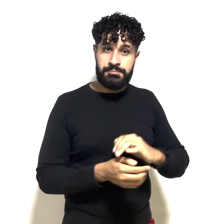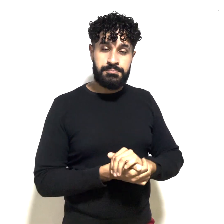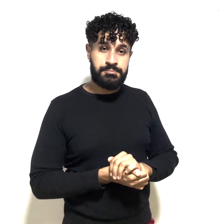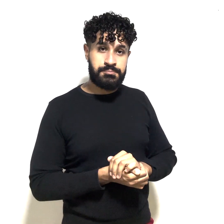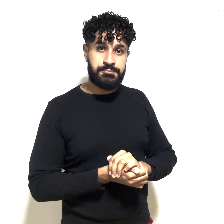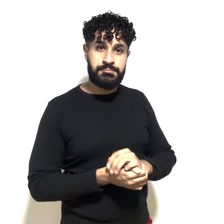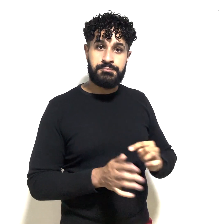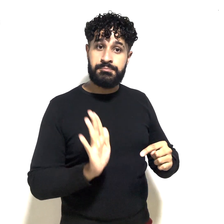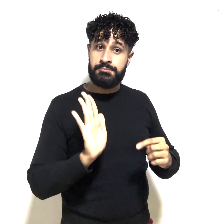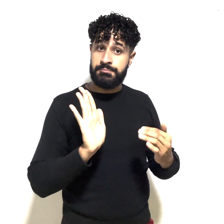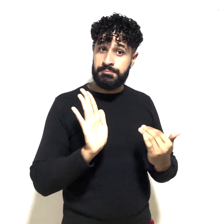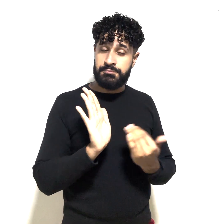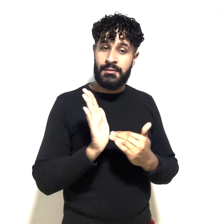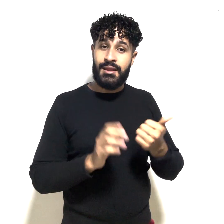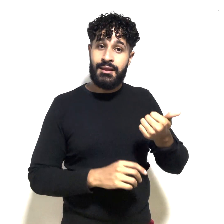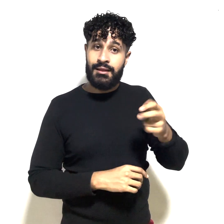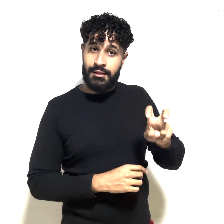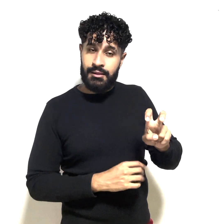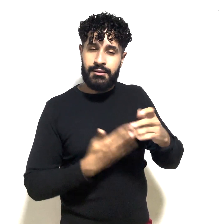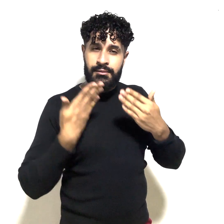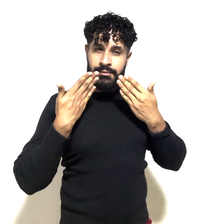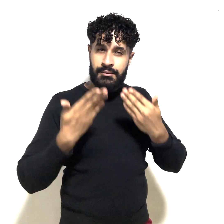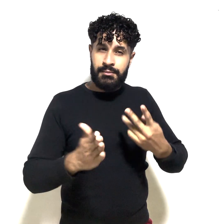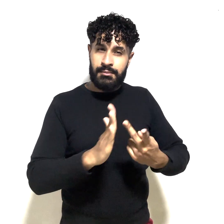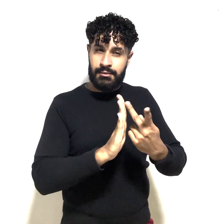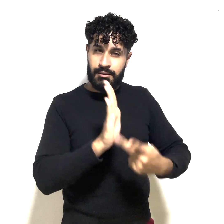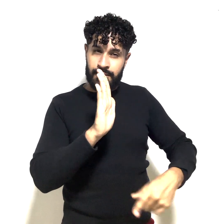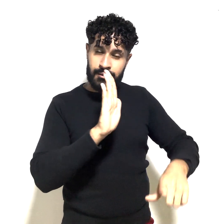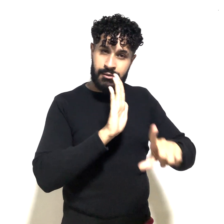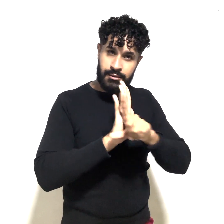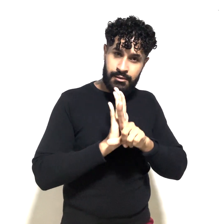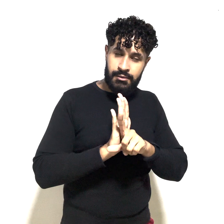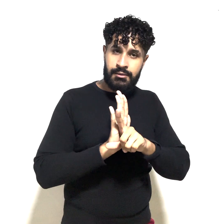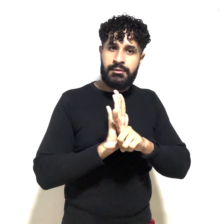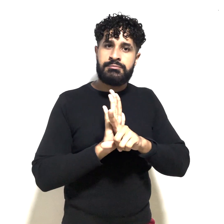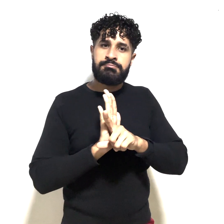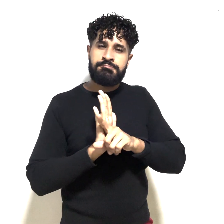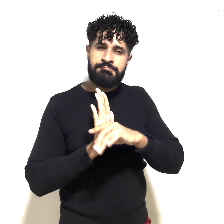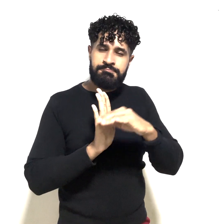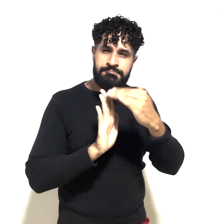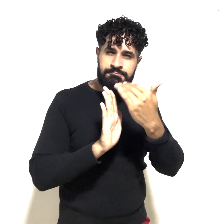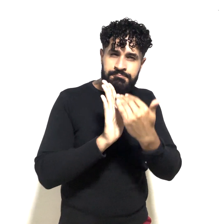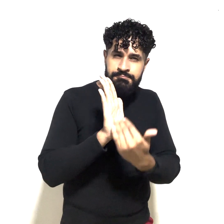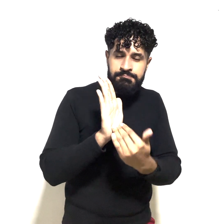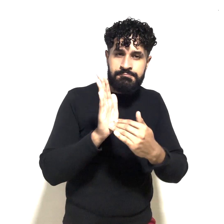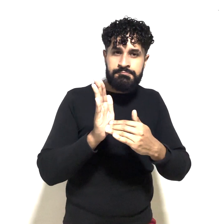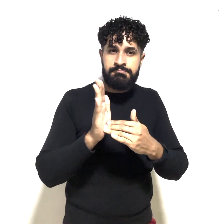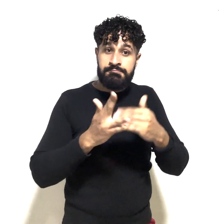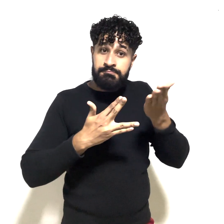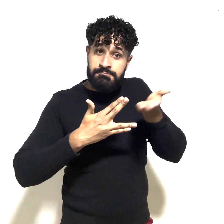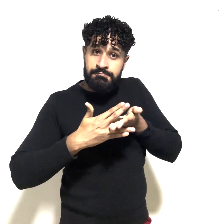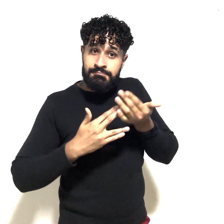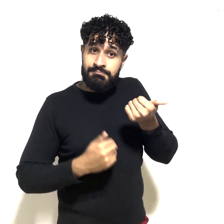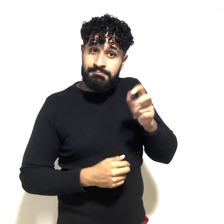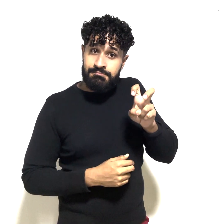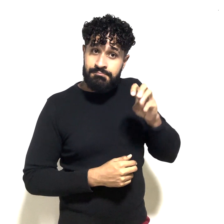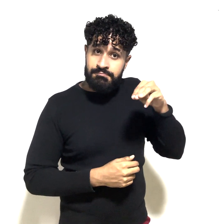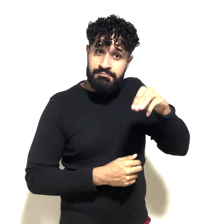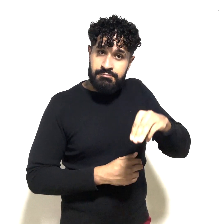item apresentação de PL para previsão de intervalo de 15 minutos para descanso